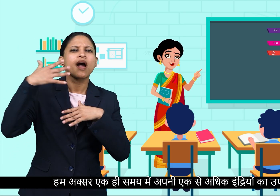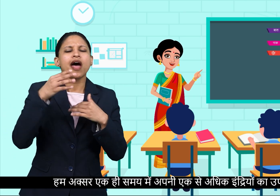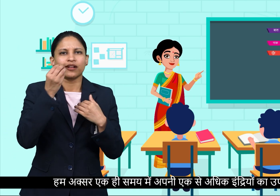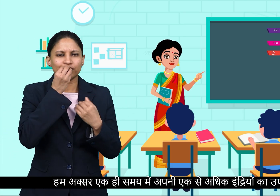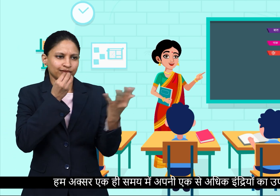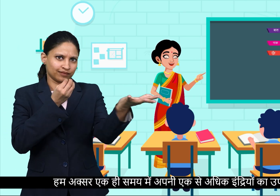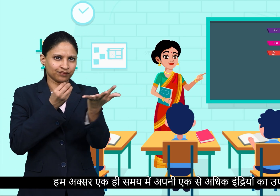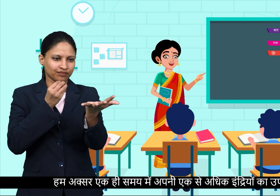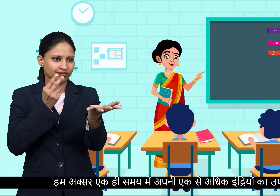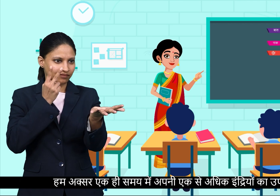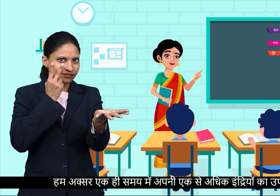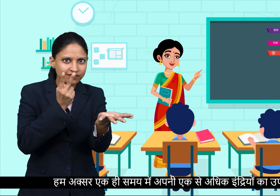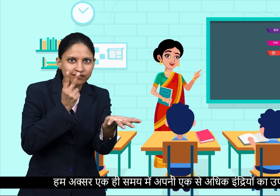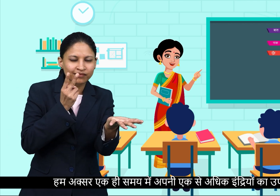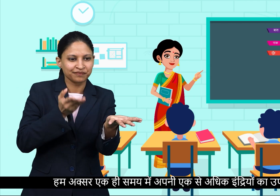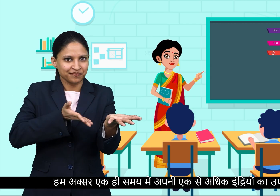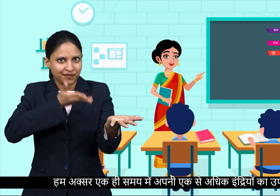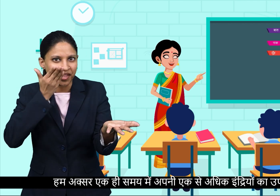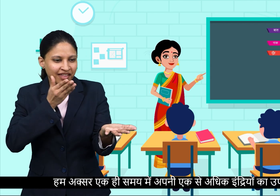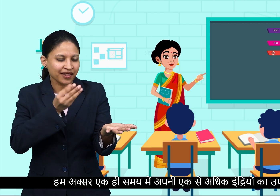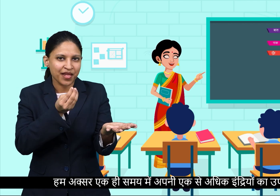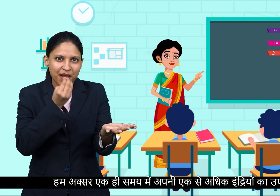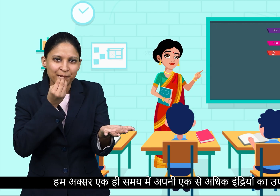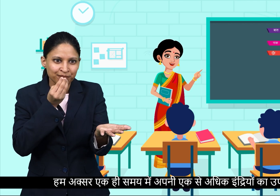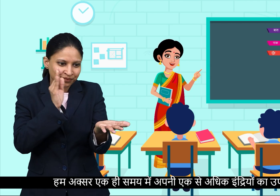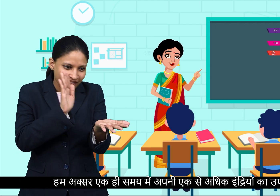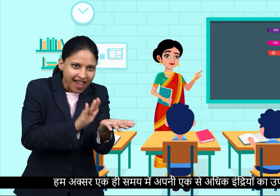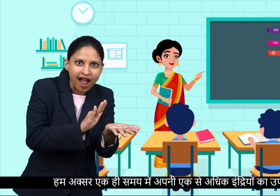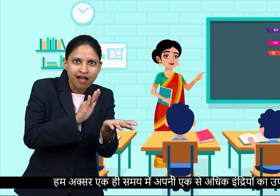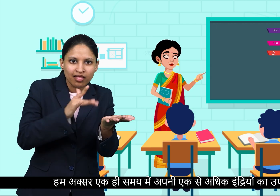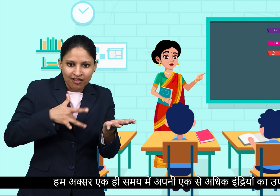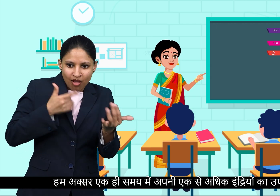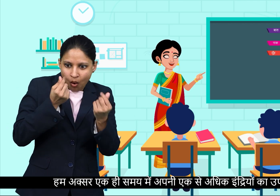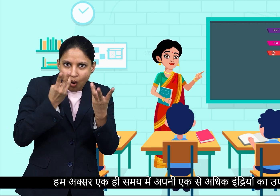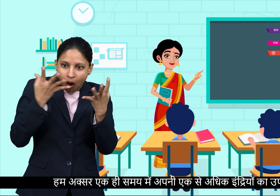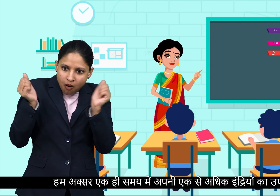अक्सर एक ही समय में अपनी 1 से अधिक इंद्रियों का उपयोग करते हैं।